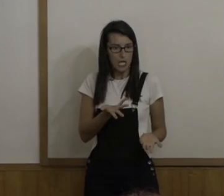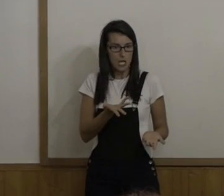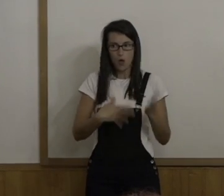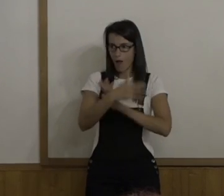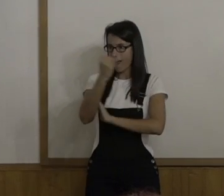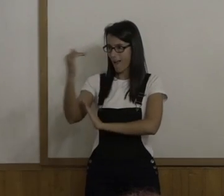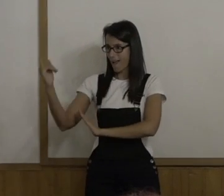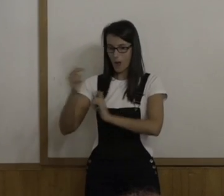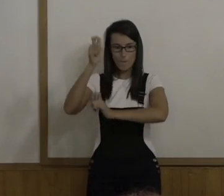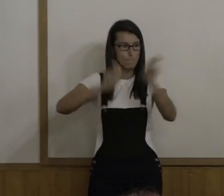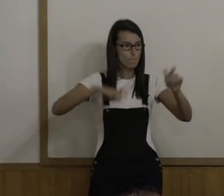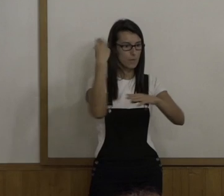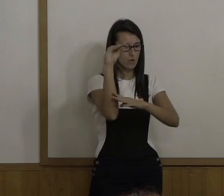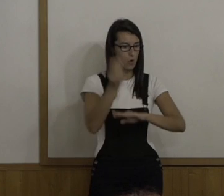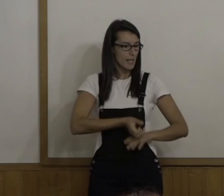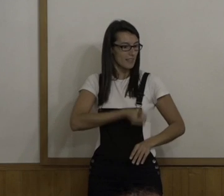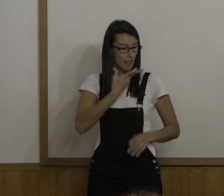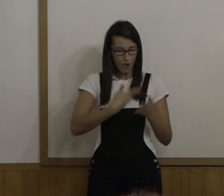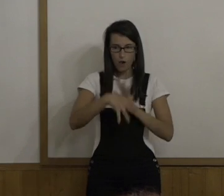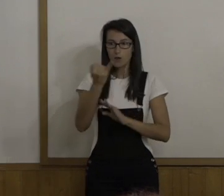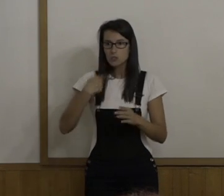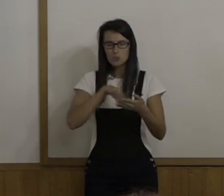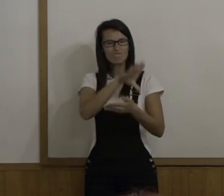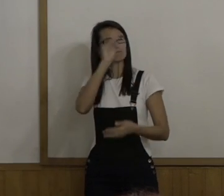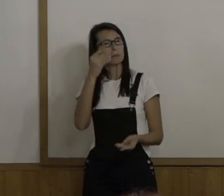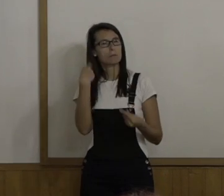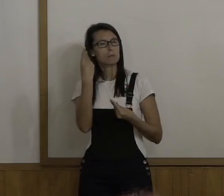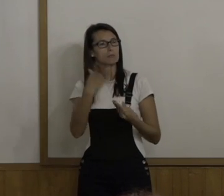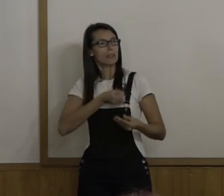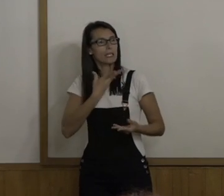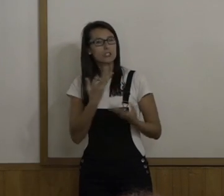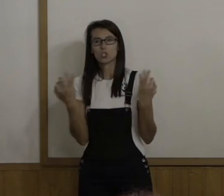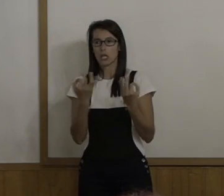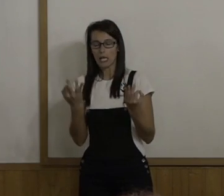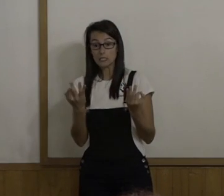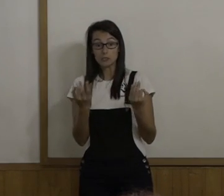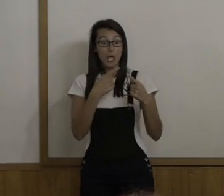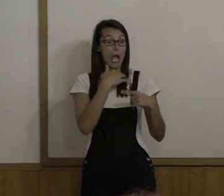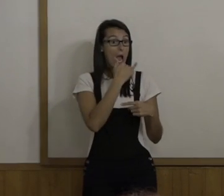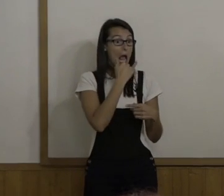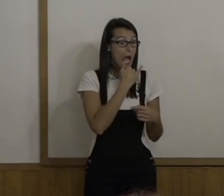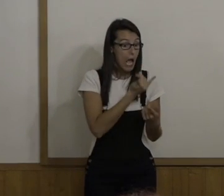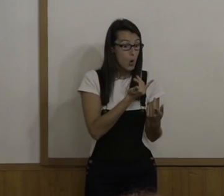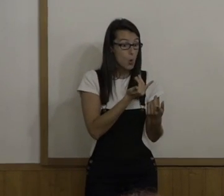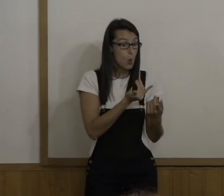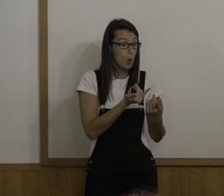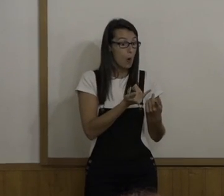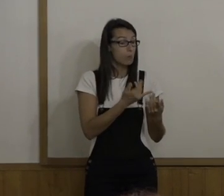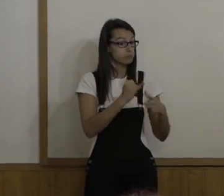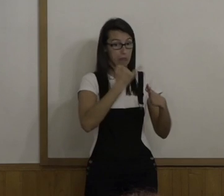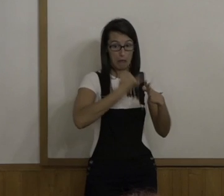nosotros su talento lo entendemos como pues, aquello que se le da bien, aquello que les hace distintos, que los únicos,